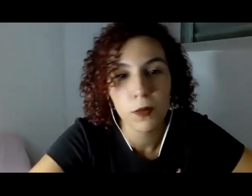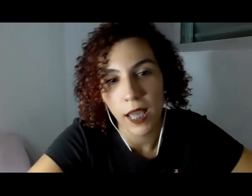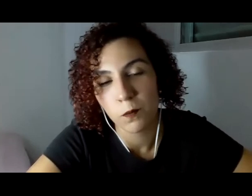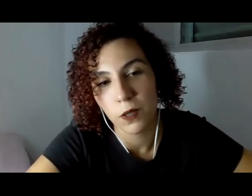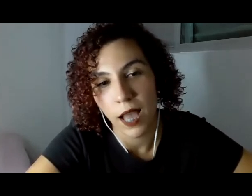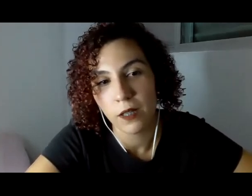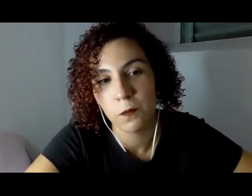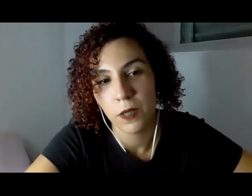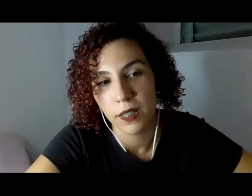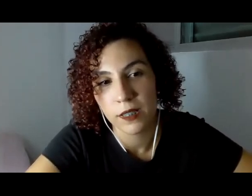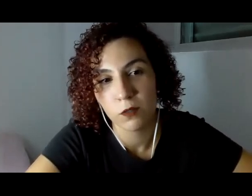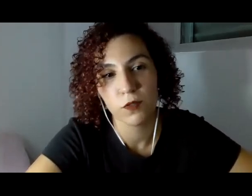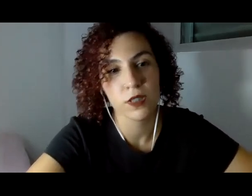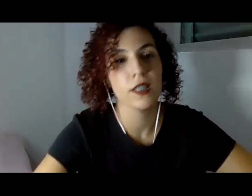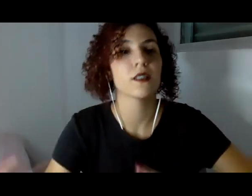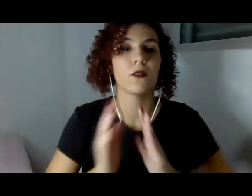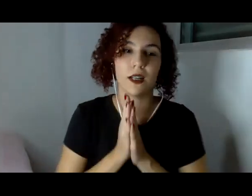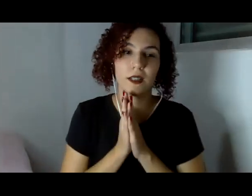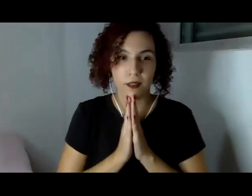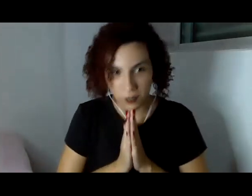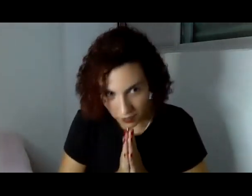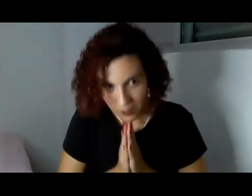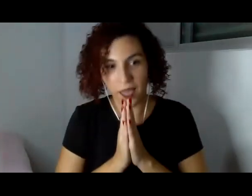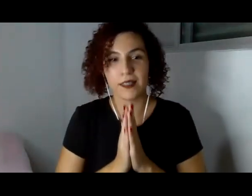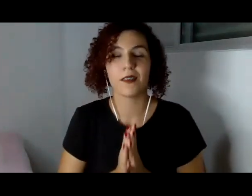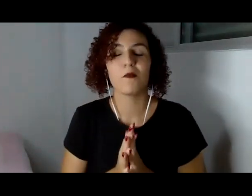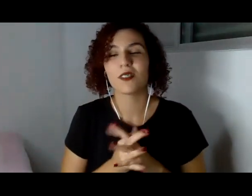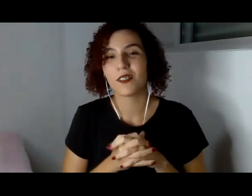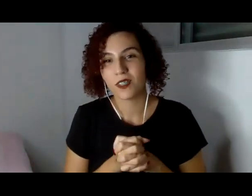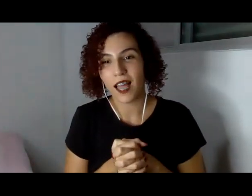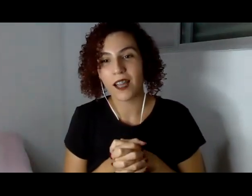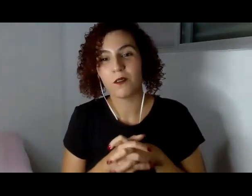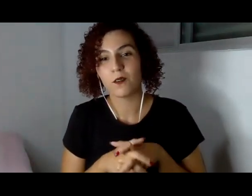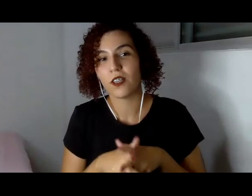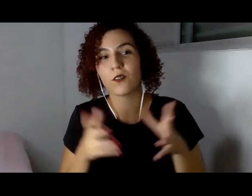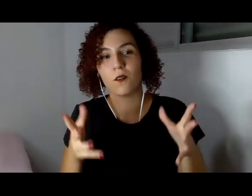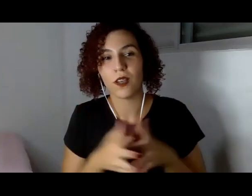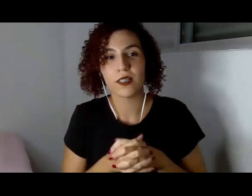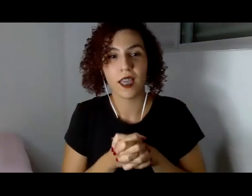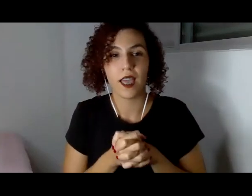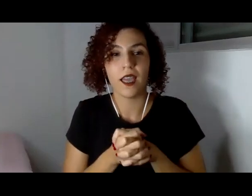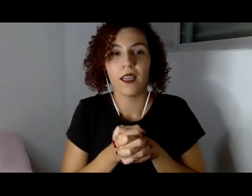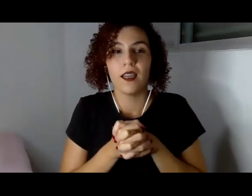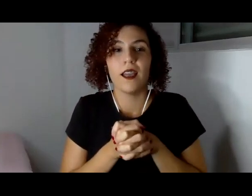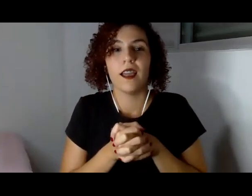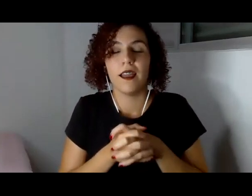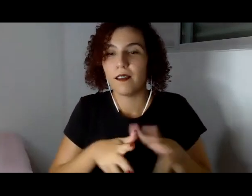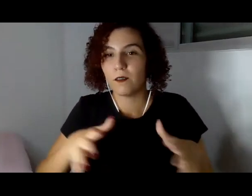Paula, muito obrigada pelo carinho, pela atenção de vocês, Luana, Kézia, que bom que vocês gostaram. Eu, gente, confesso